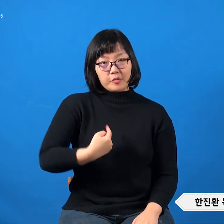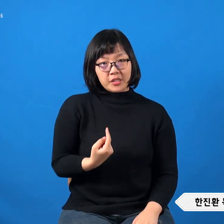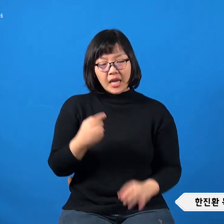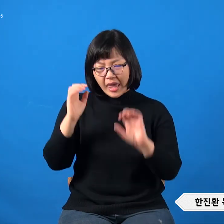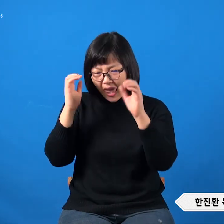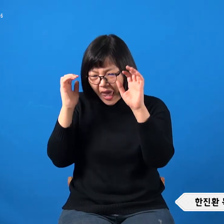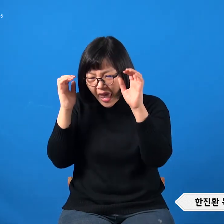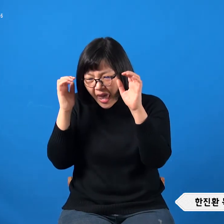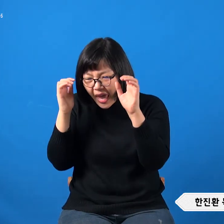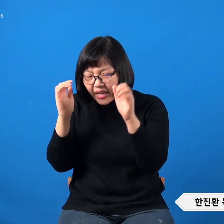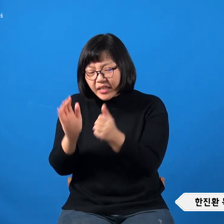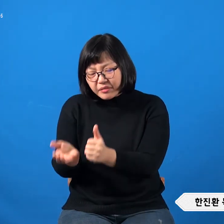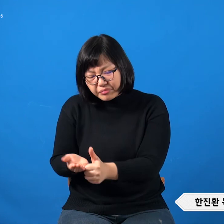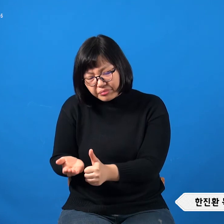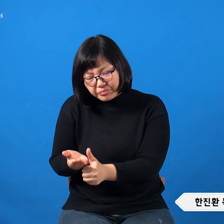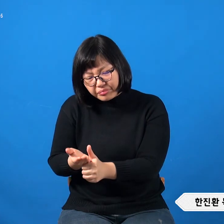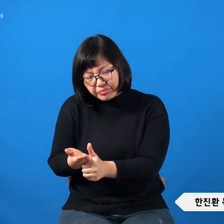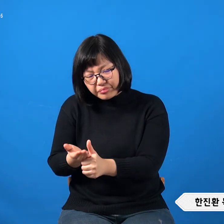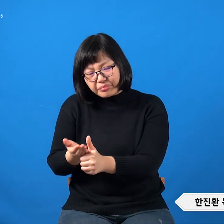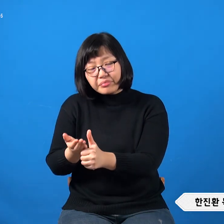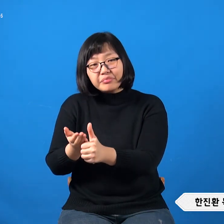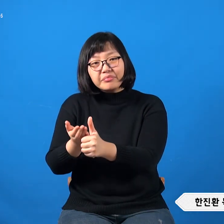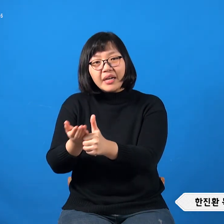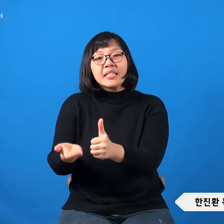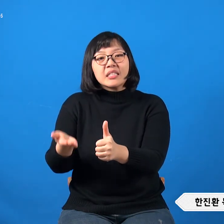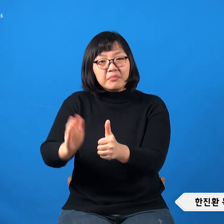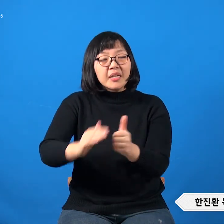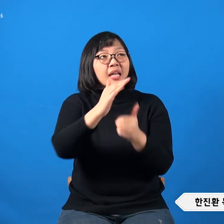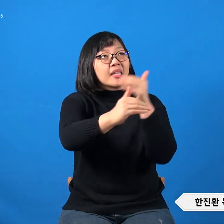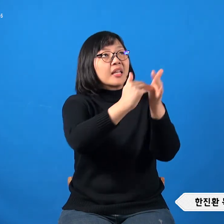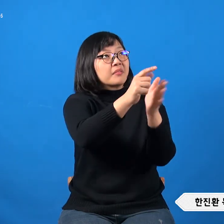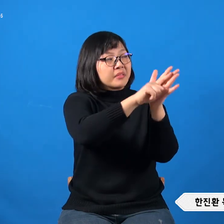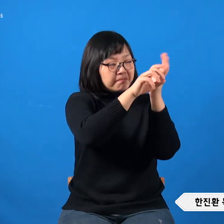키우면서 하나님만 의지하는 믿음의 사람으로 바뀌었습니다.